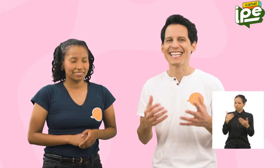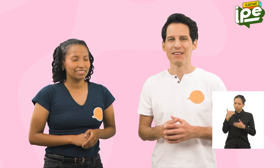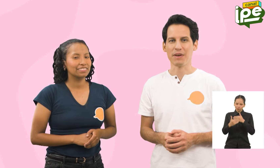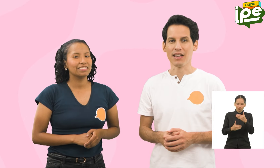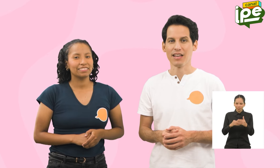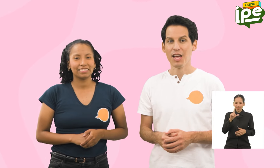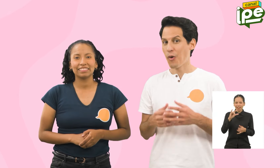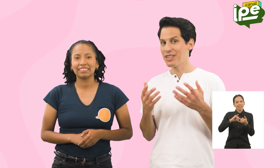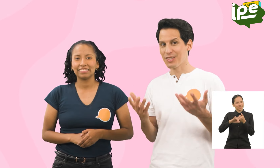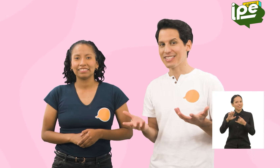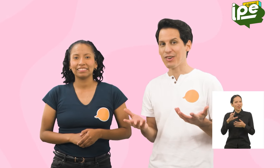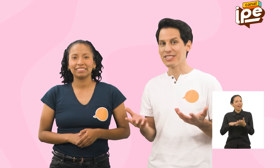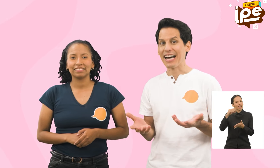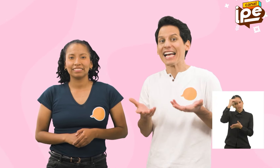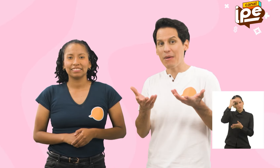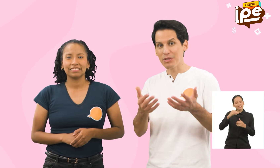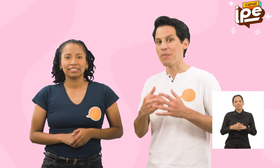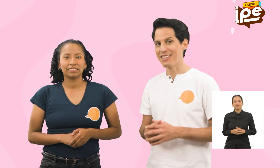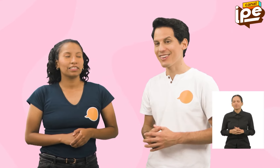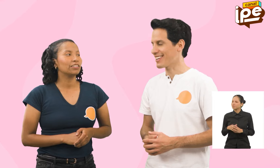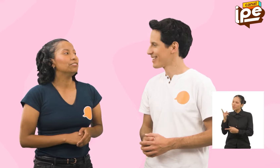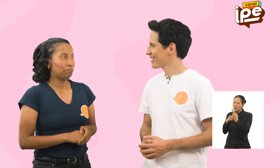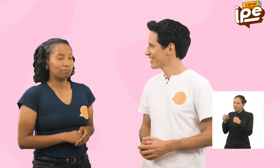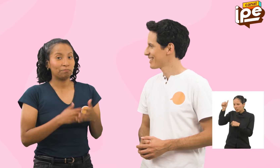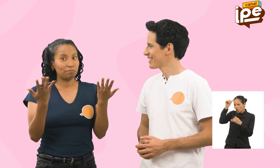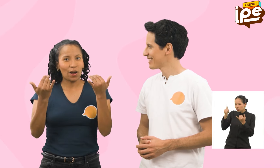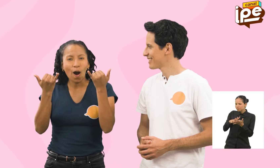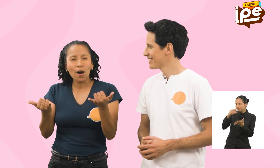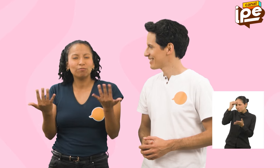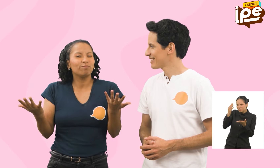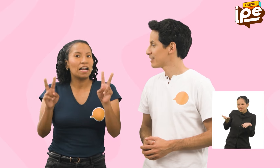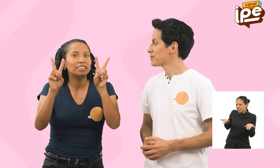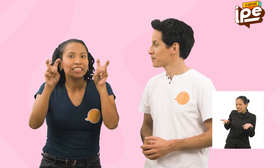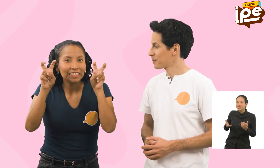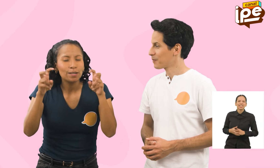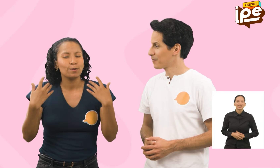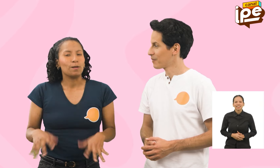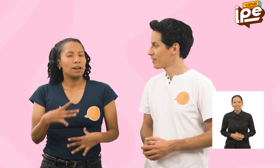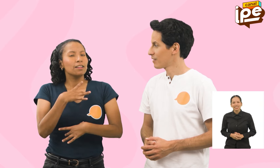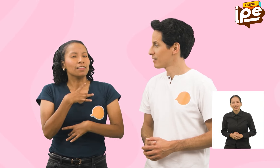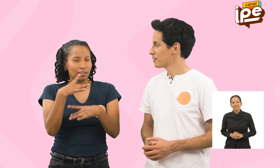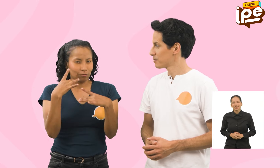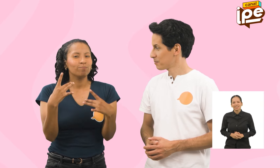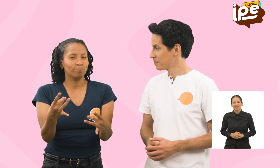lsp cuéntanos Rosa qué Vamos a aprender hoy hoy veremos un tema muy